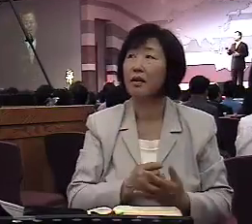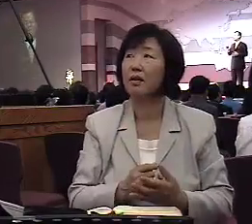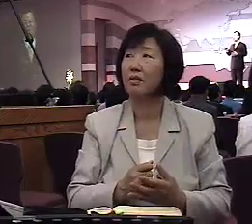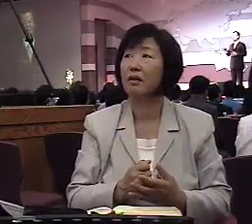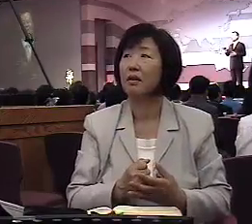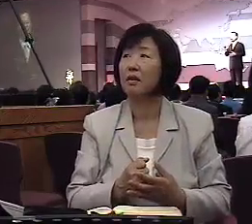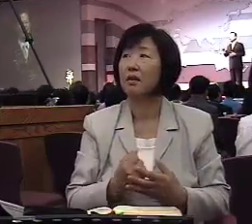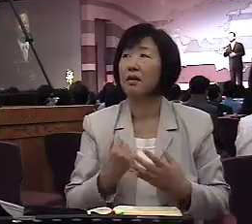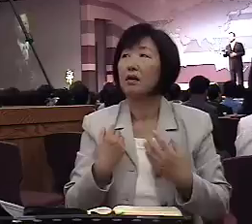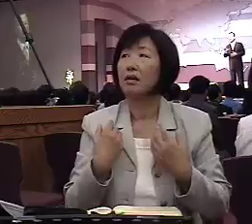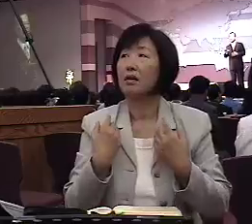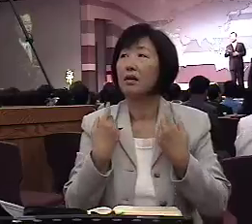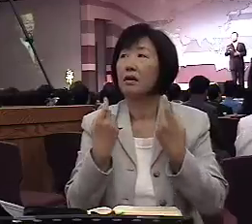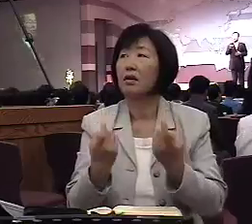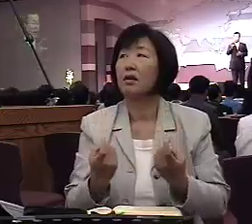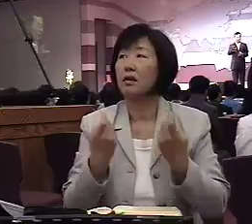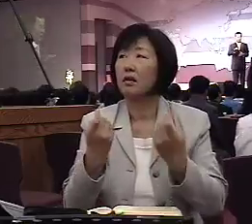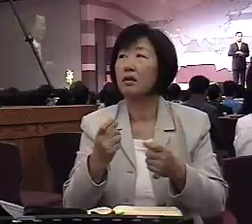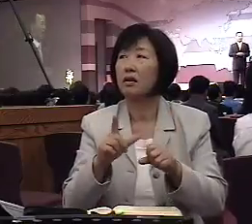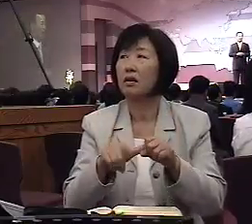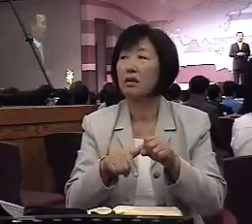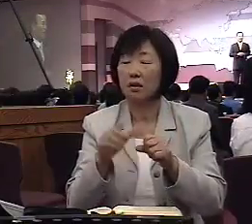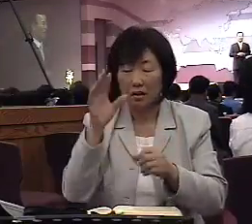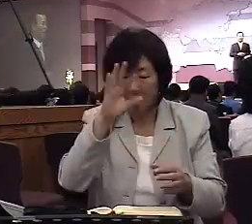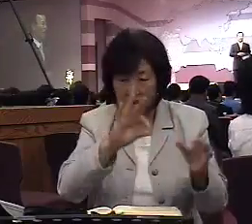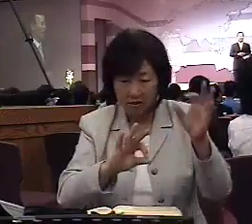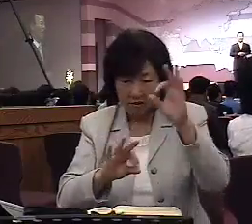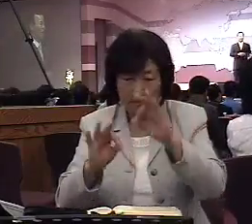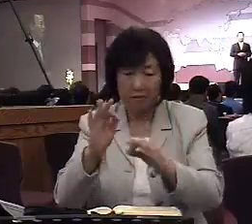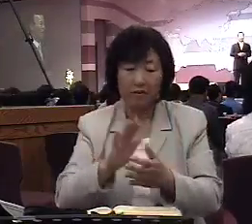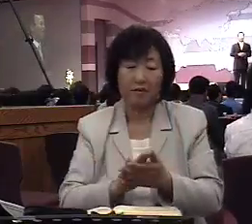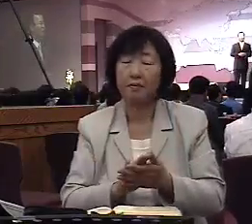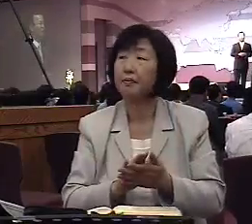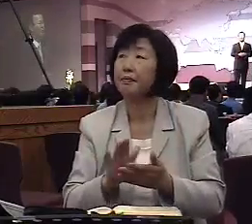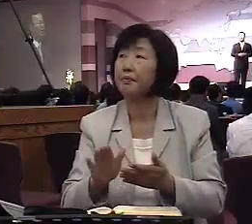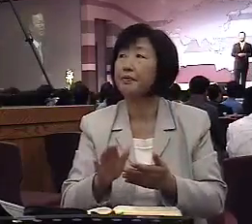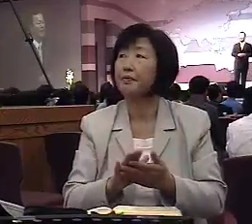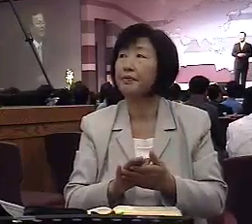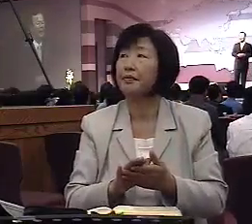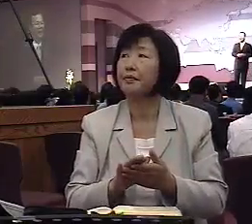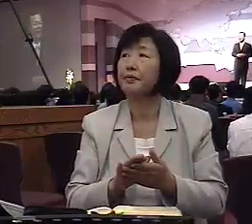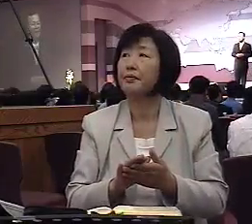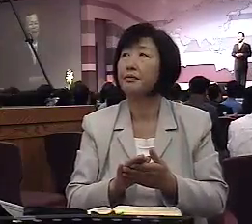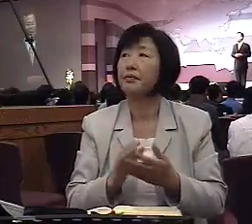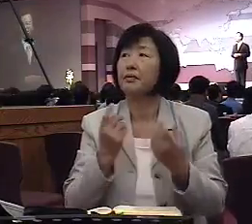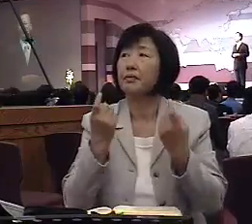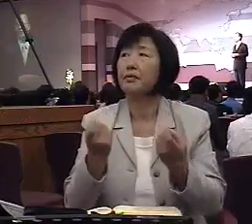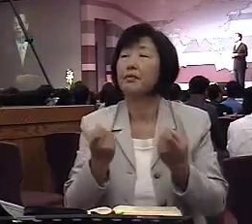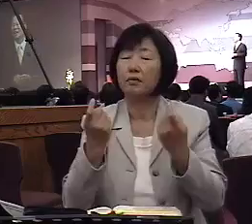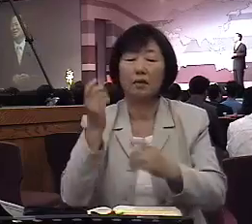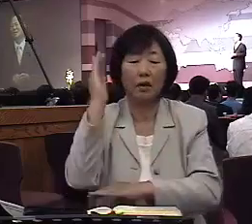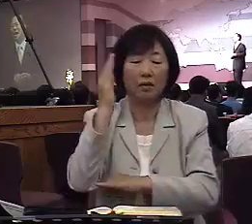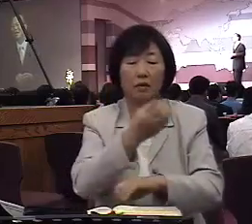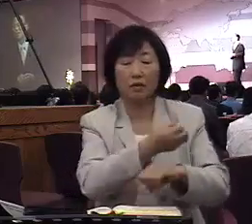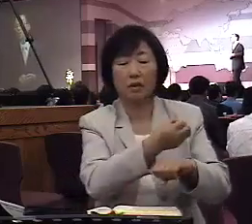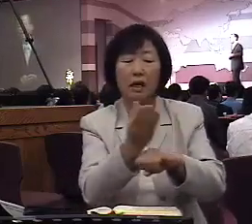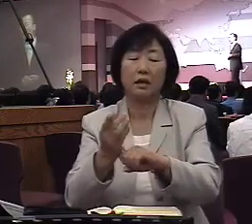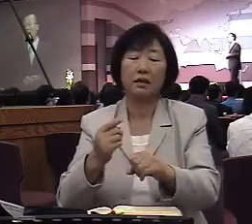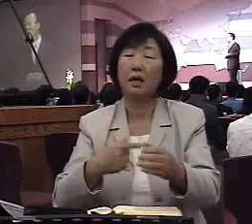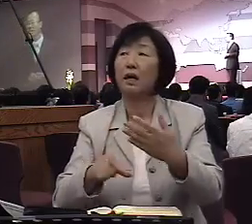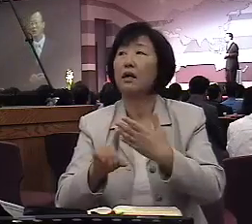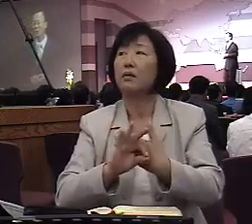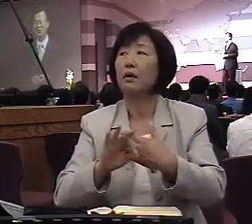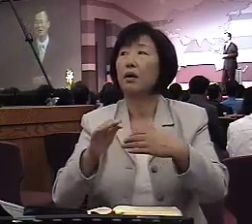휴가 때 일부를 해도 말씀 전할 수 있는 기회를 찾습니다. 왜냐하면 휴가 때 말씀을 전하지 않으면